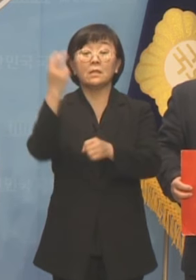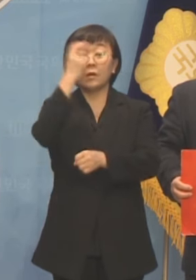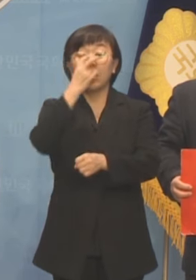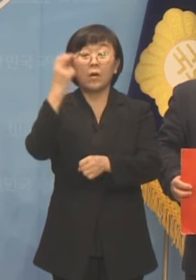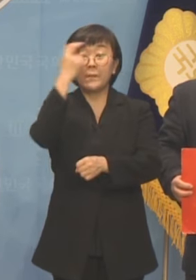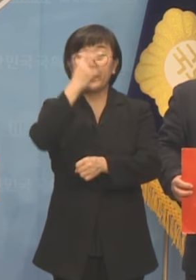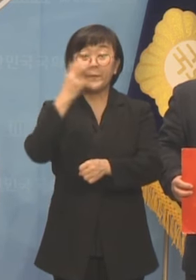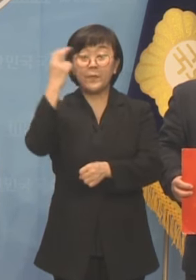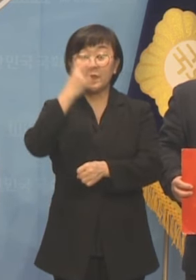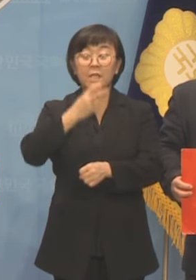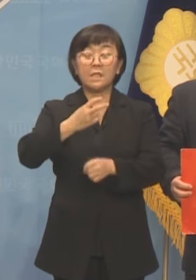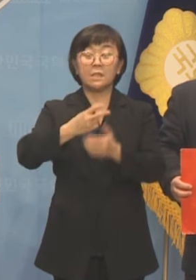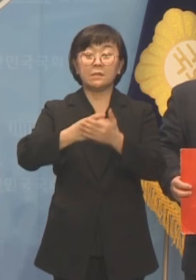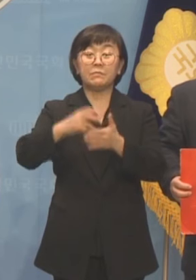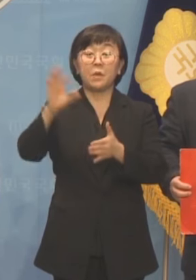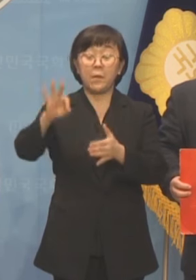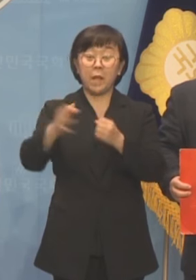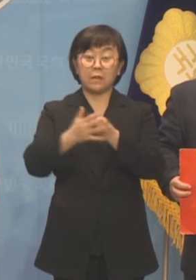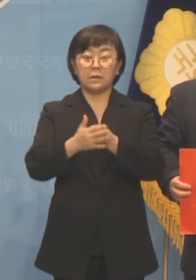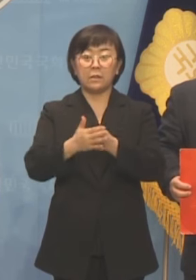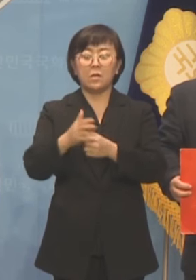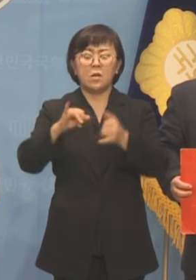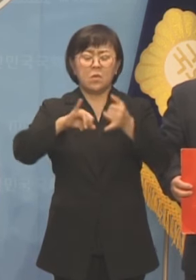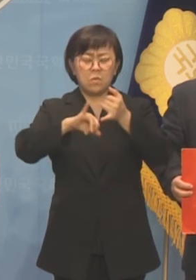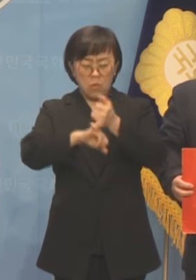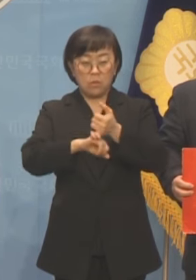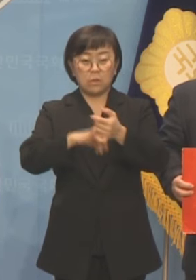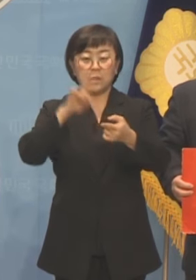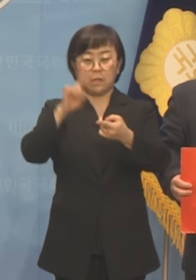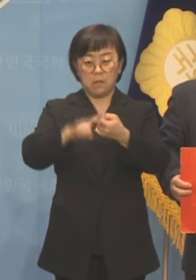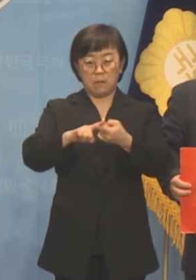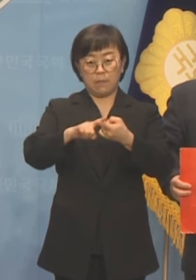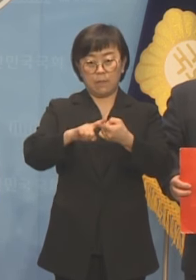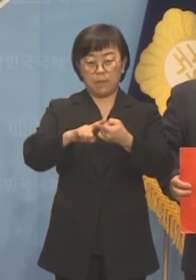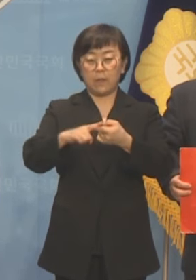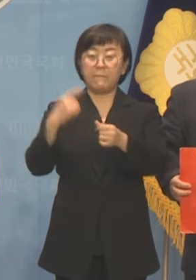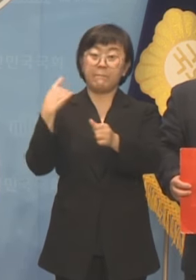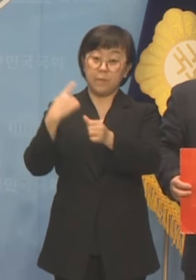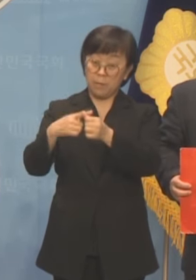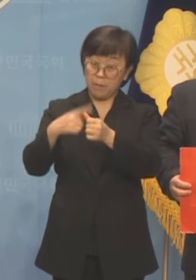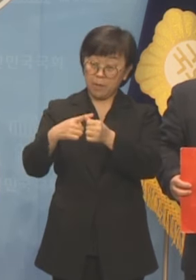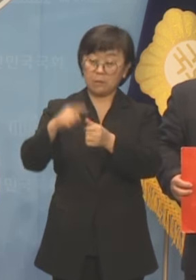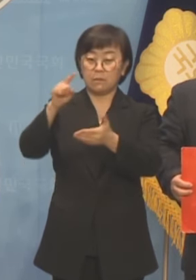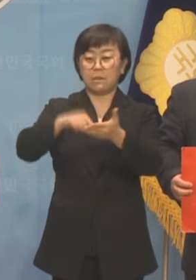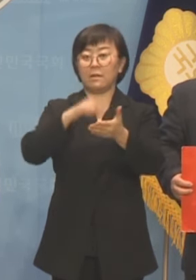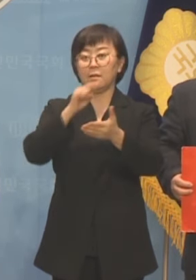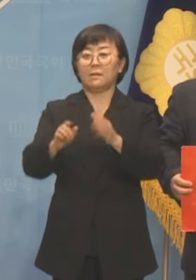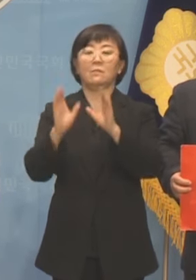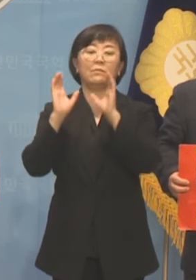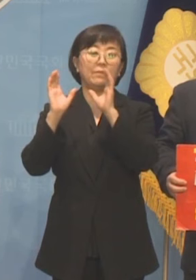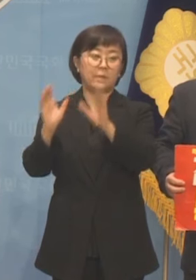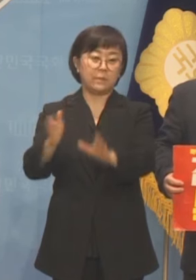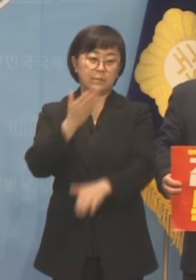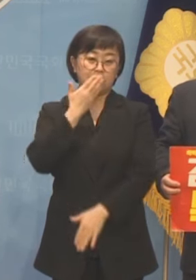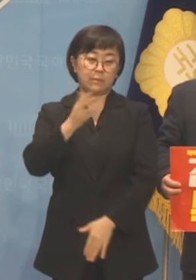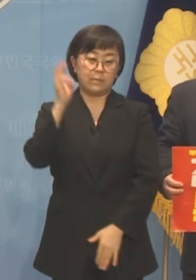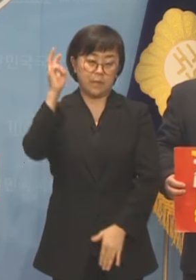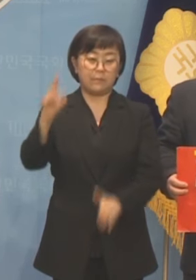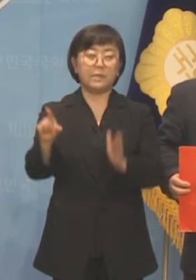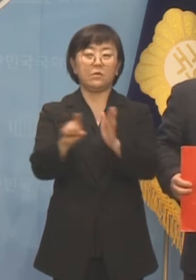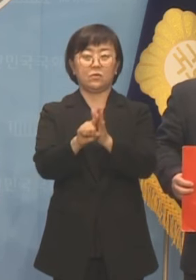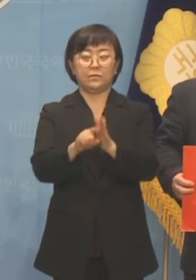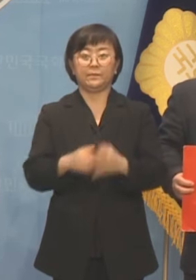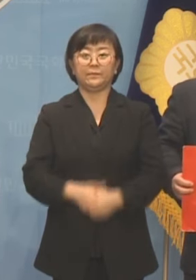호도하는 한동훈은 반드시 그에 대한 비판 대가를 치를 거라고 믿어